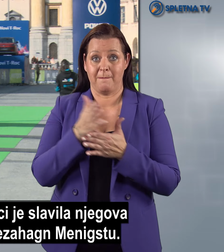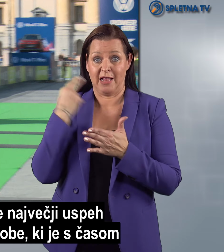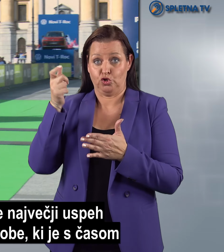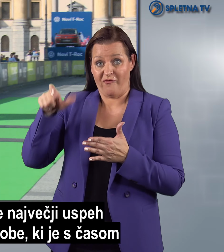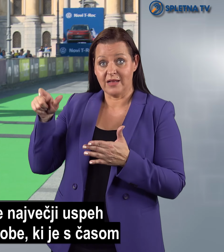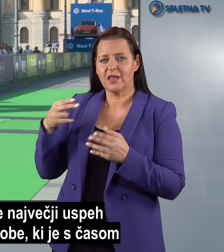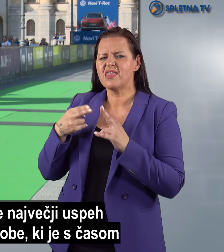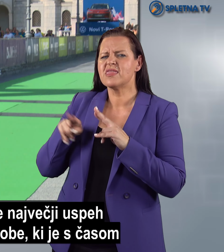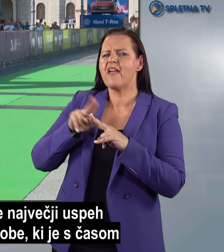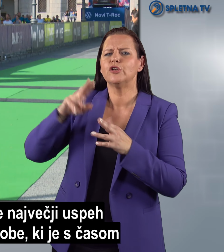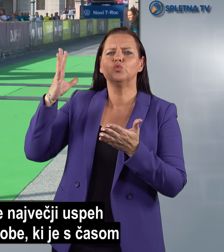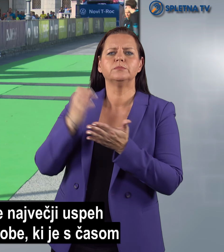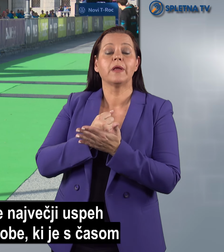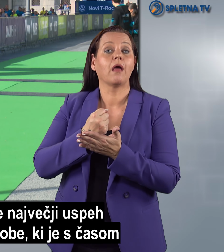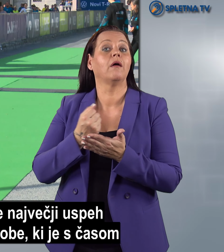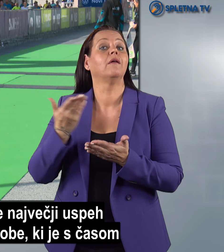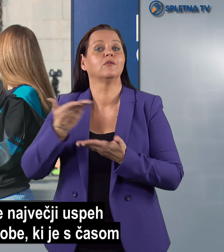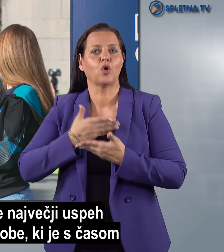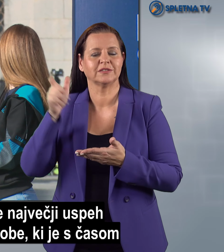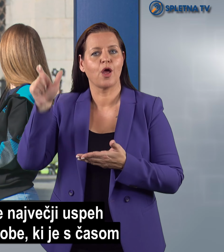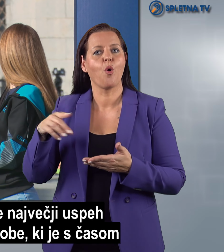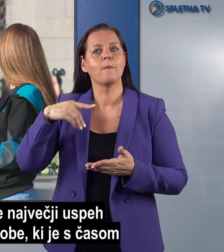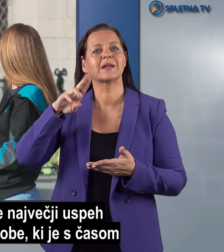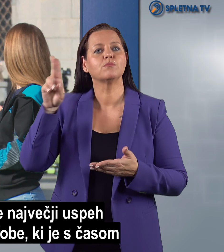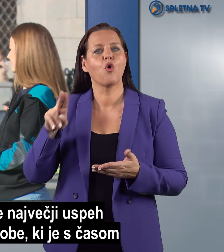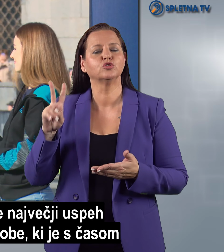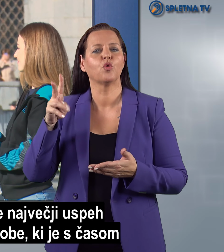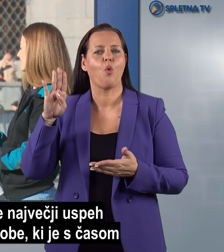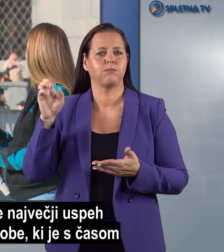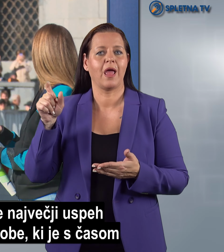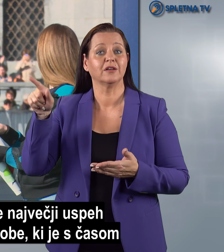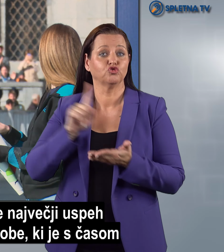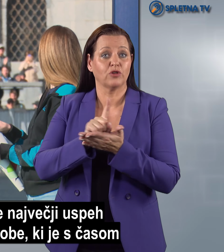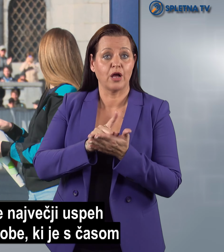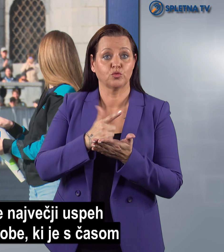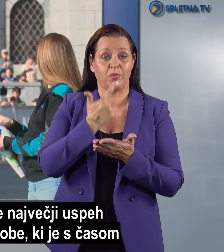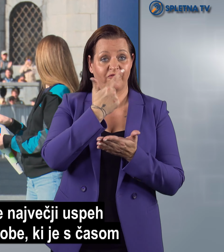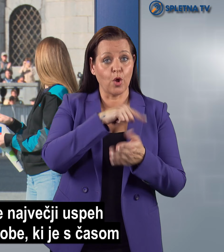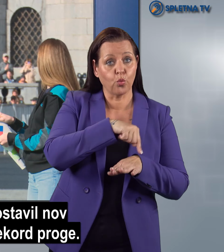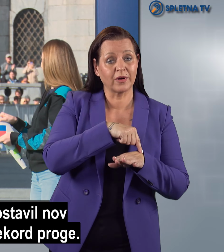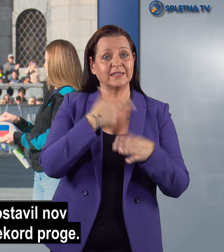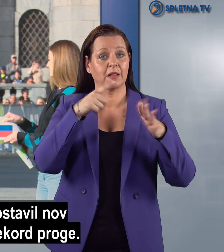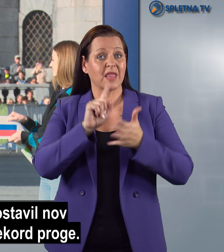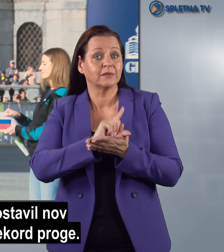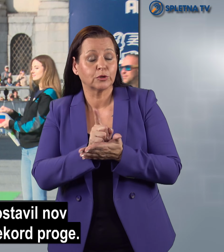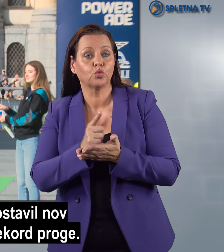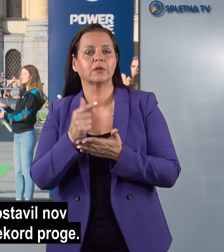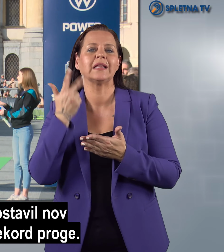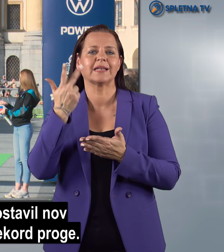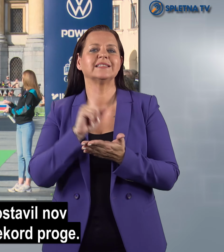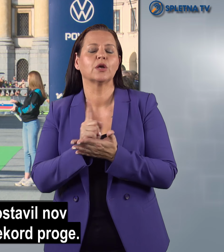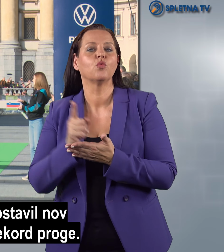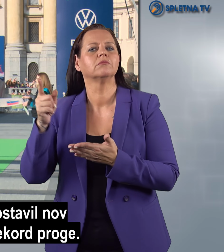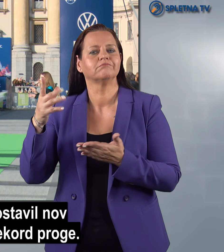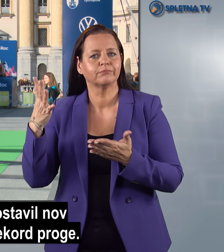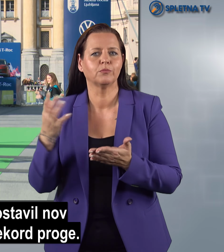Menikstu. Med Slovenci je največji uspeh dosegel Primož Kobe, ki je s časom 2 uri 17 minut in